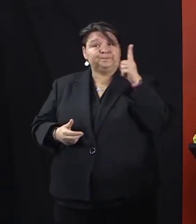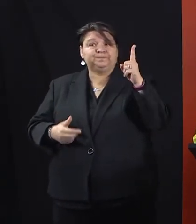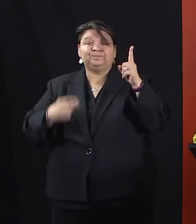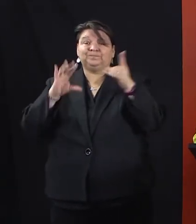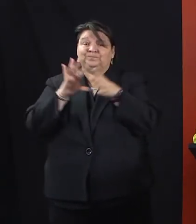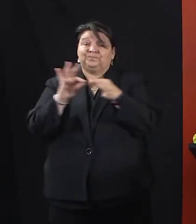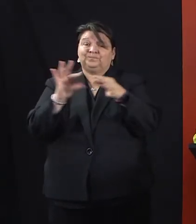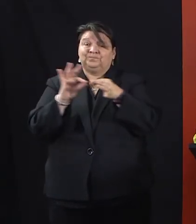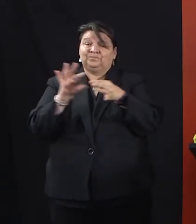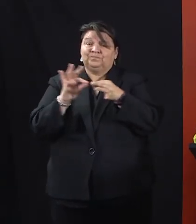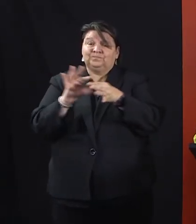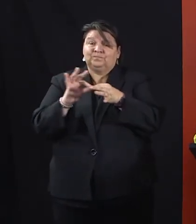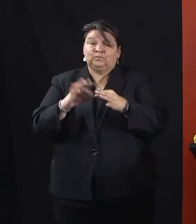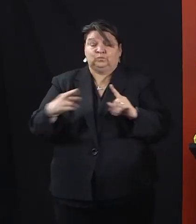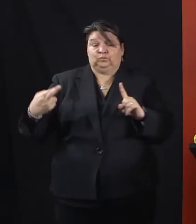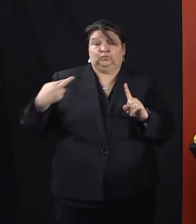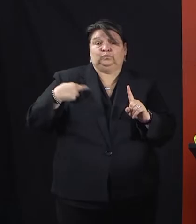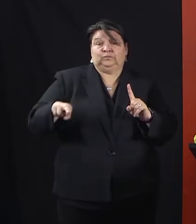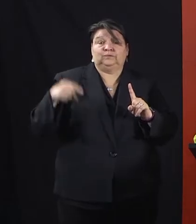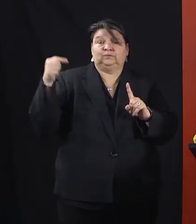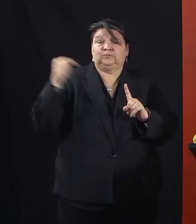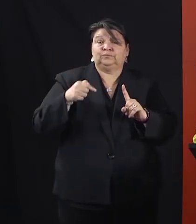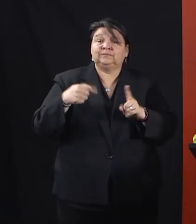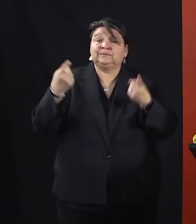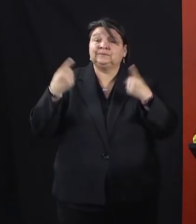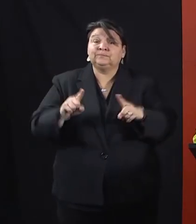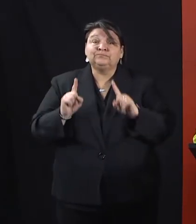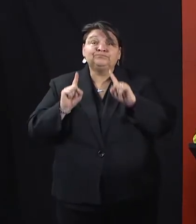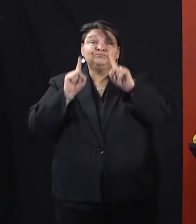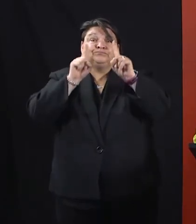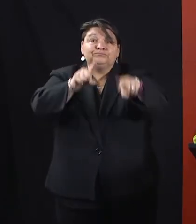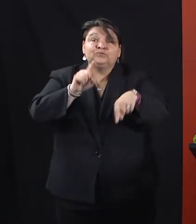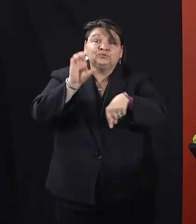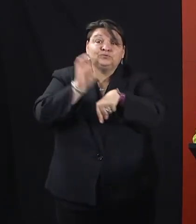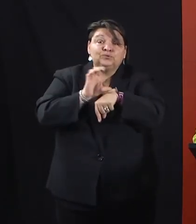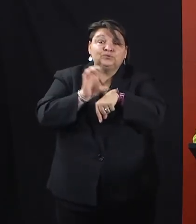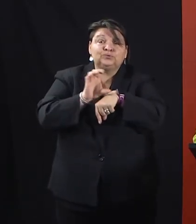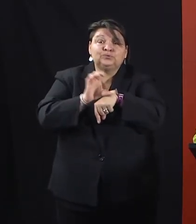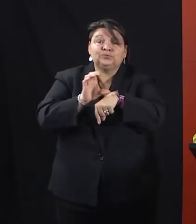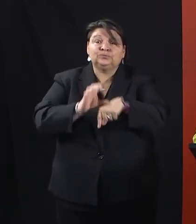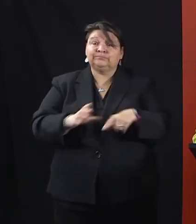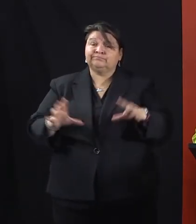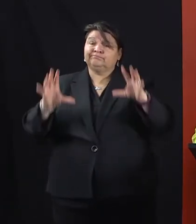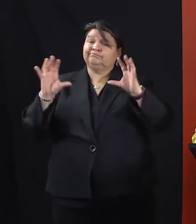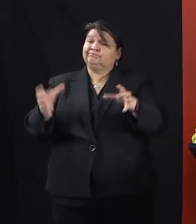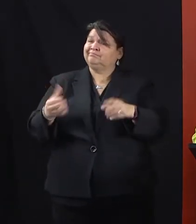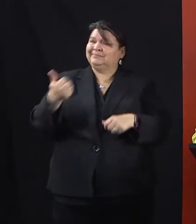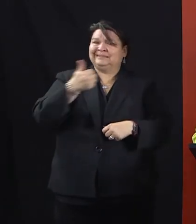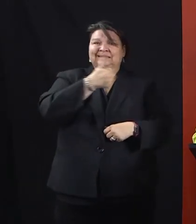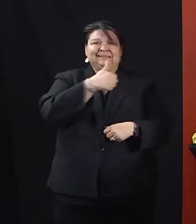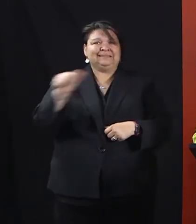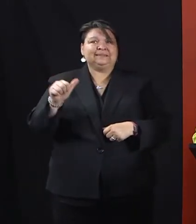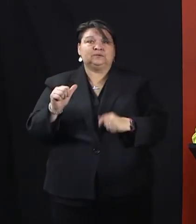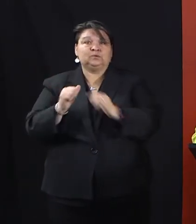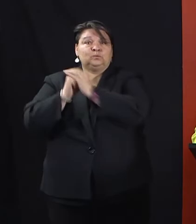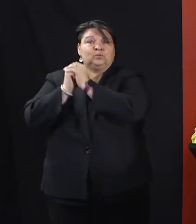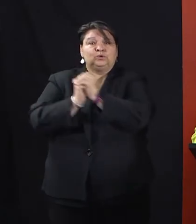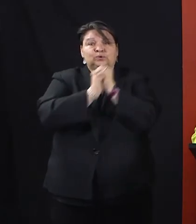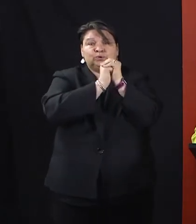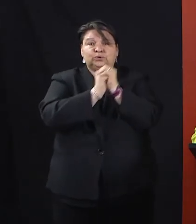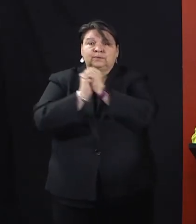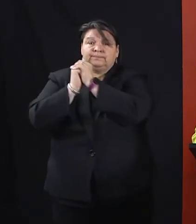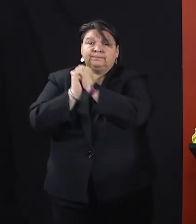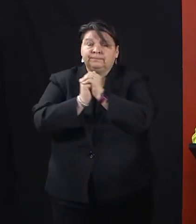services conducted in churches, congregations, and houses of worship as essential. But he also included specific language